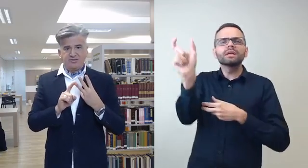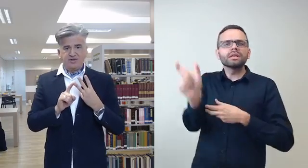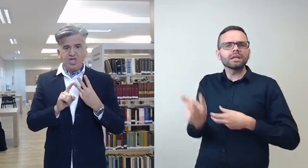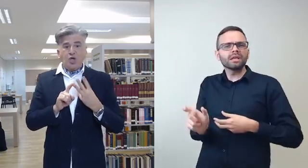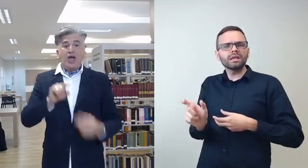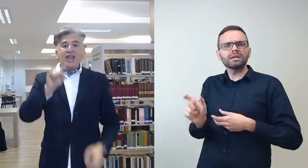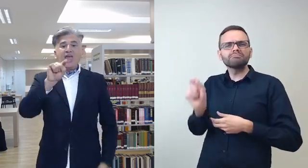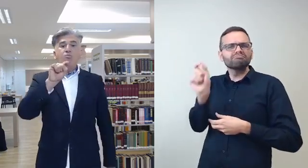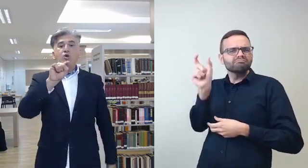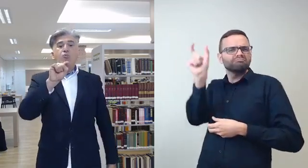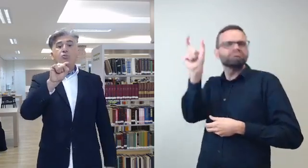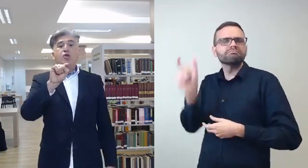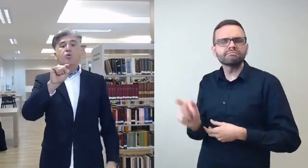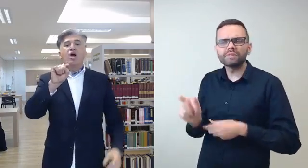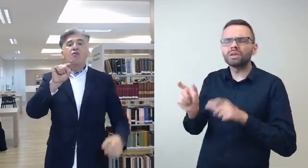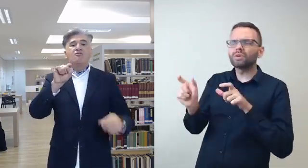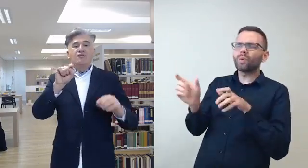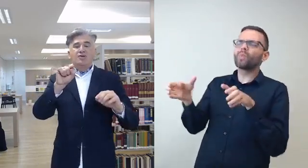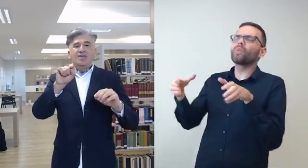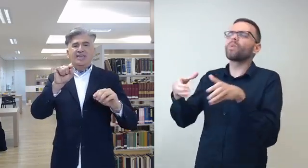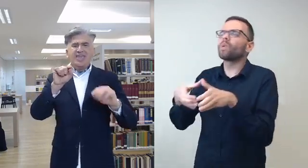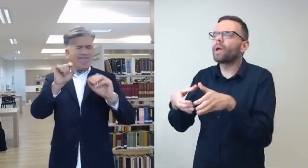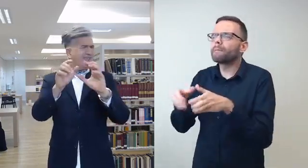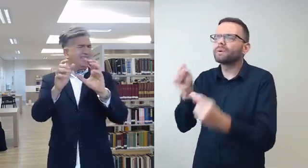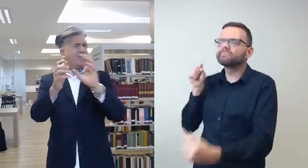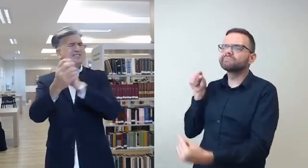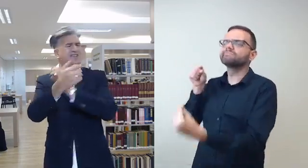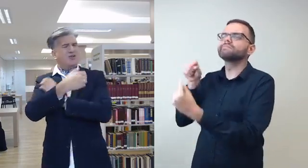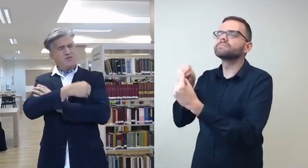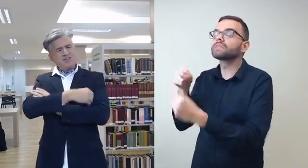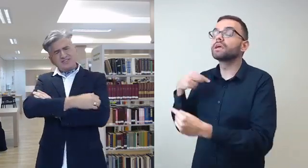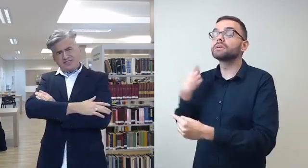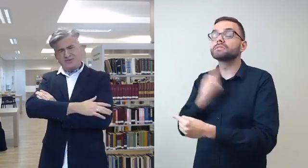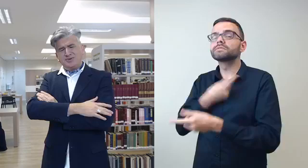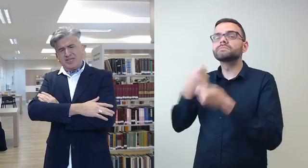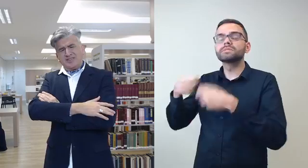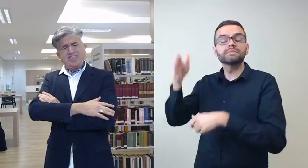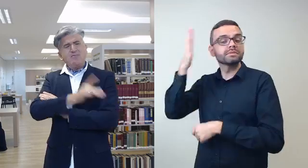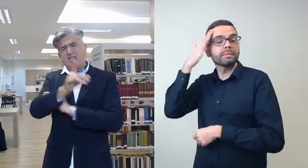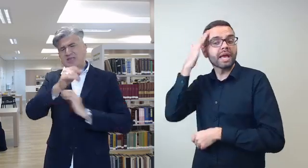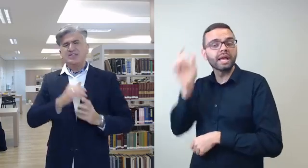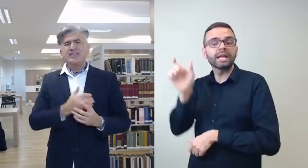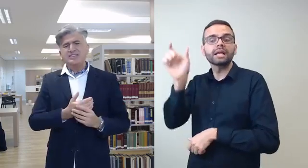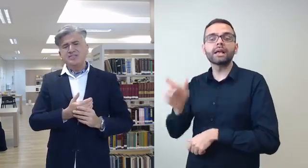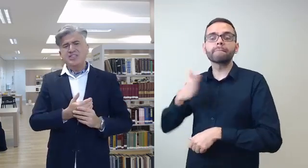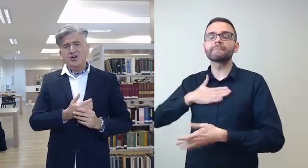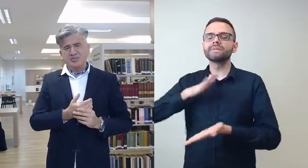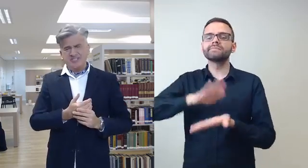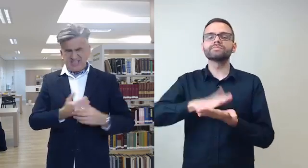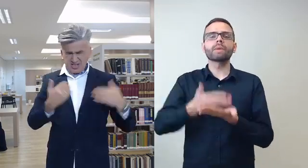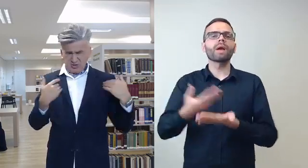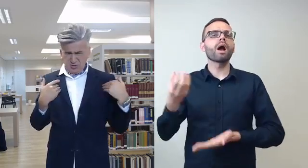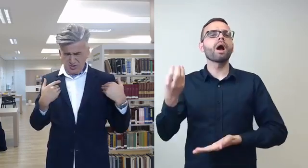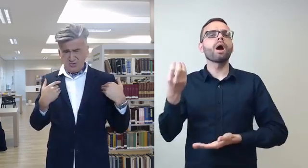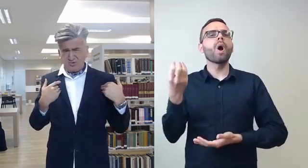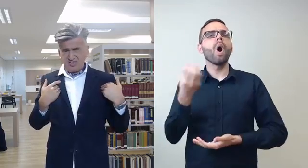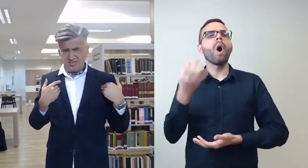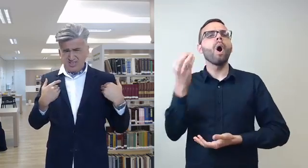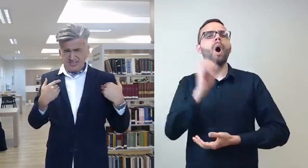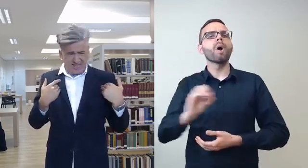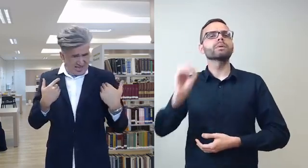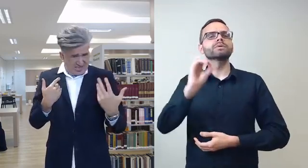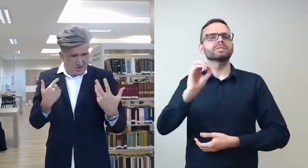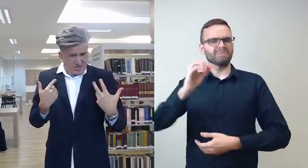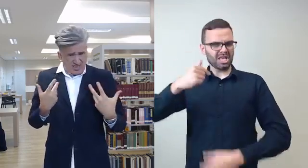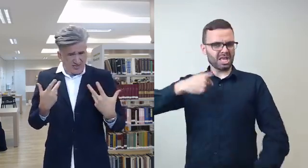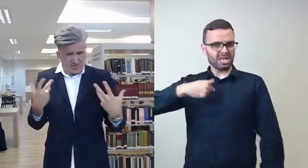interpretando? Qual é o meu público-alvo? Quem é que deve estar convencido de que a minha interpretação está ótima? Será que sou eu?